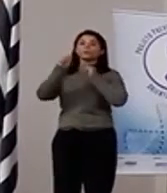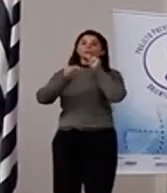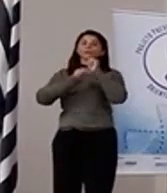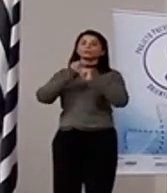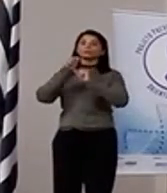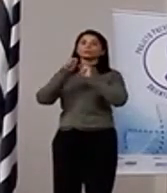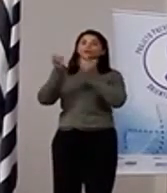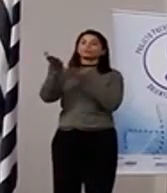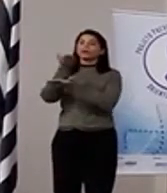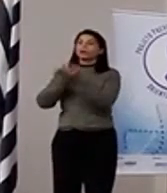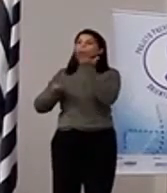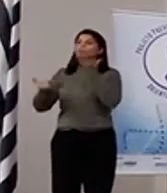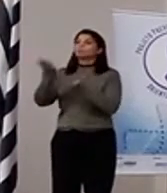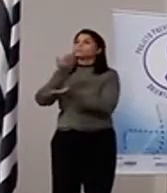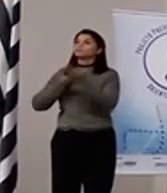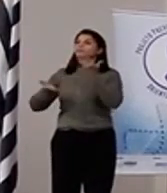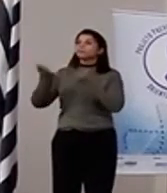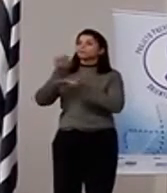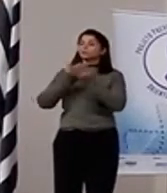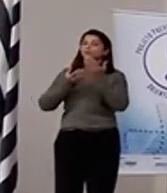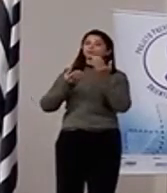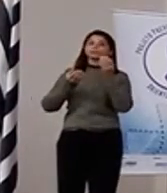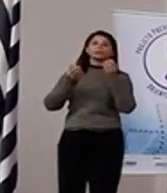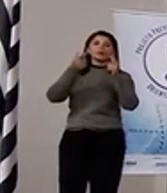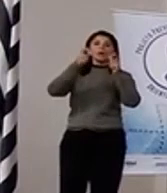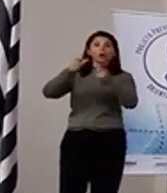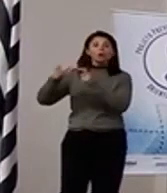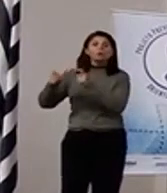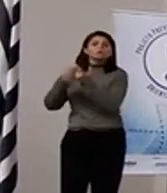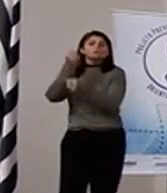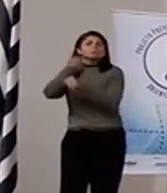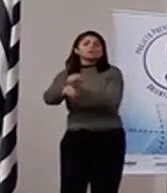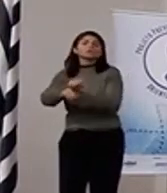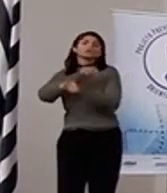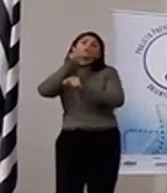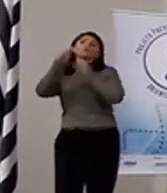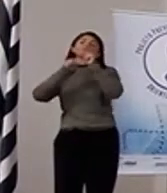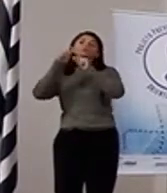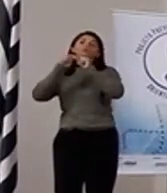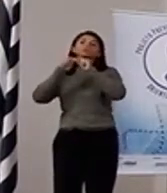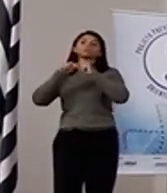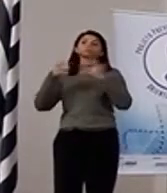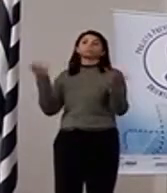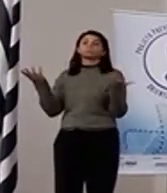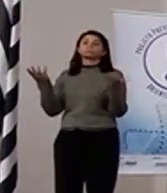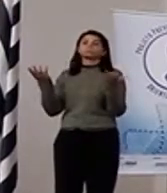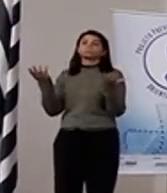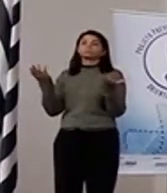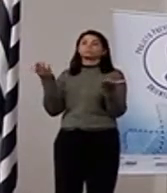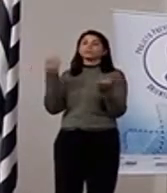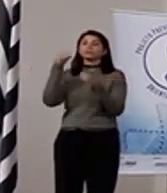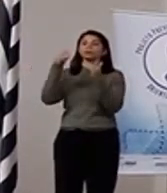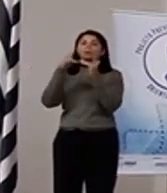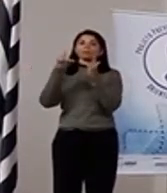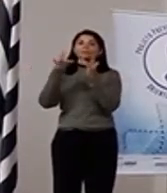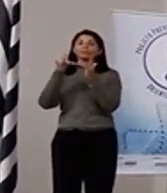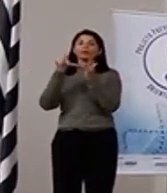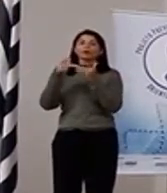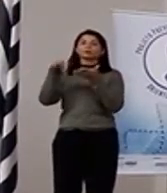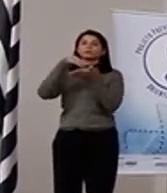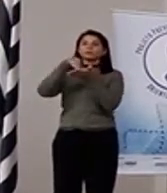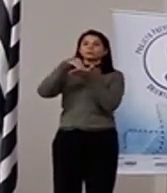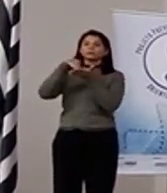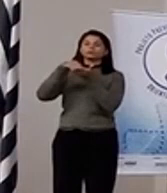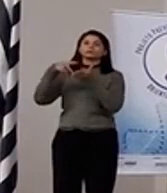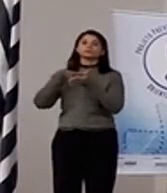saber aonde é que esse encaminhamento está parado, talvez, né, e depois entramos em contato com a Secretaria de Saúde, porque a gente entende, igual a Tina